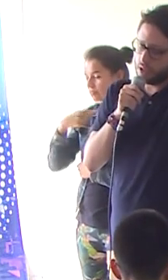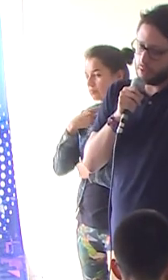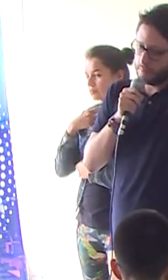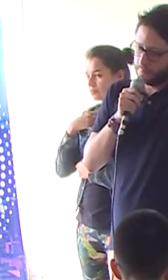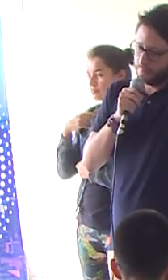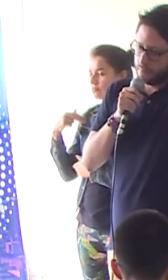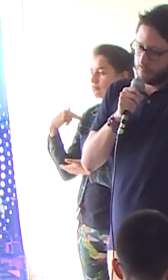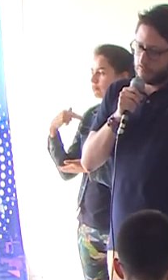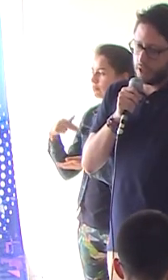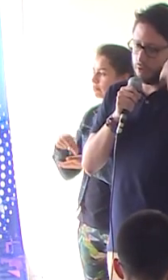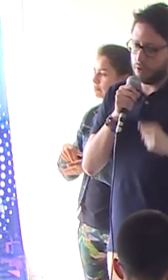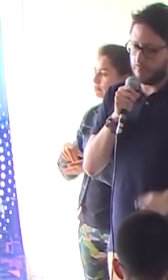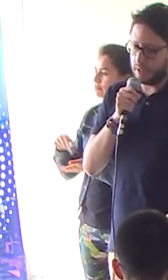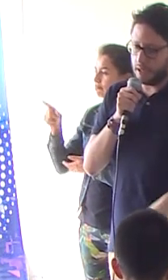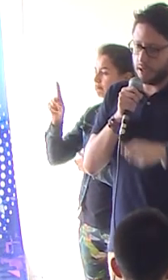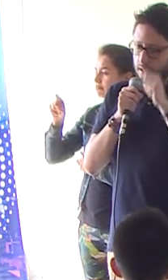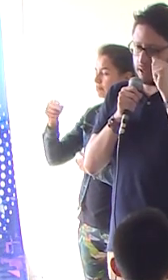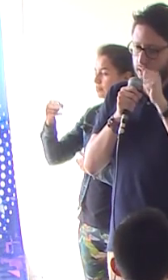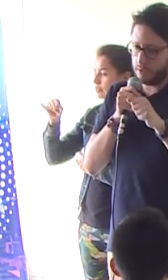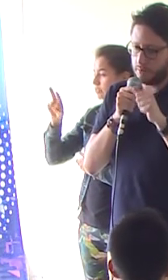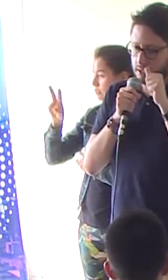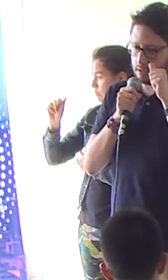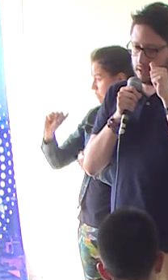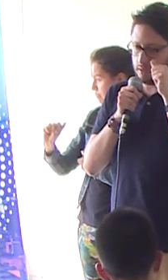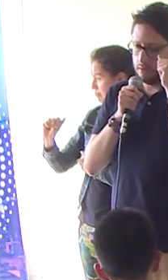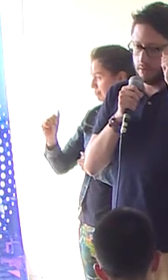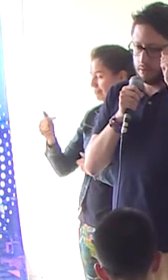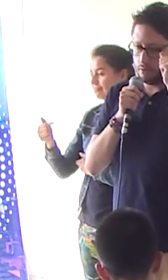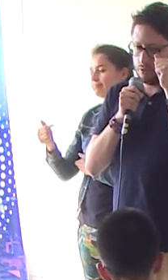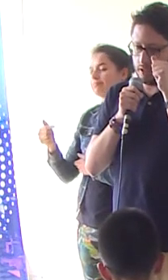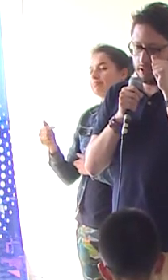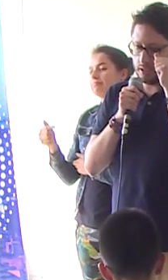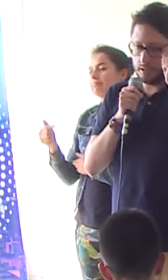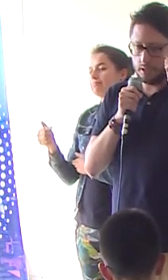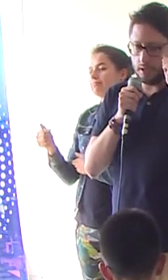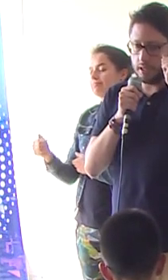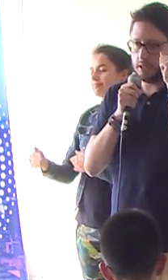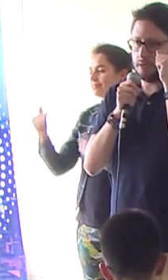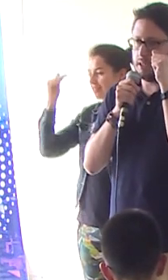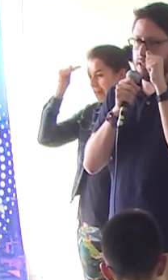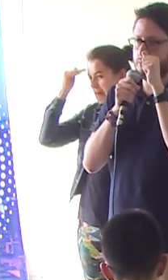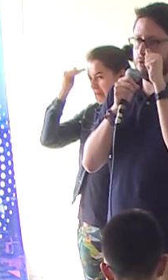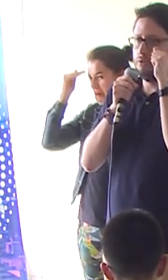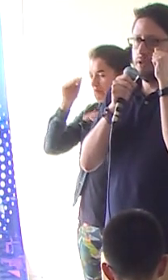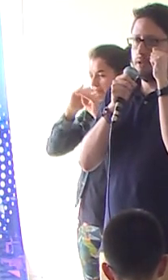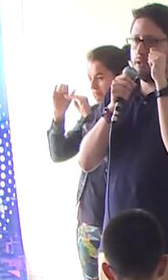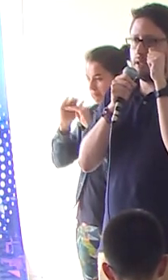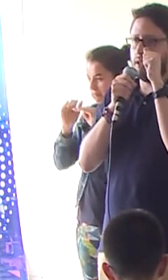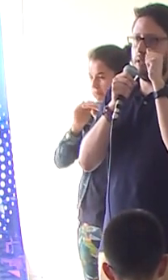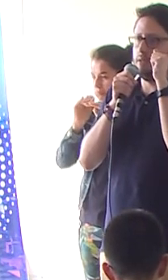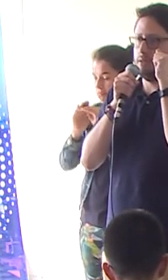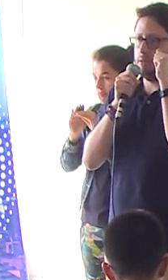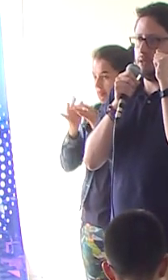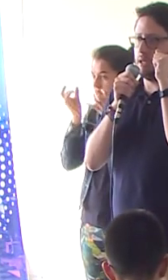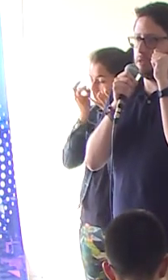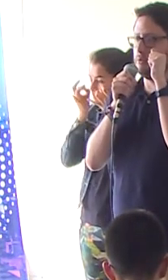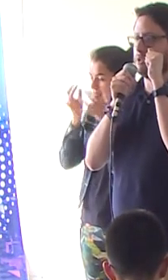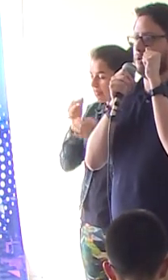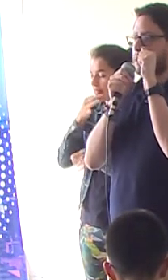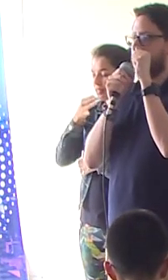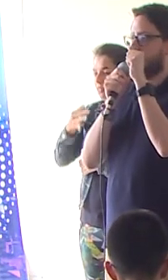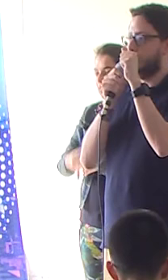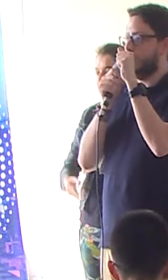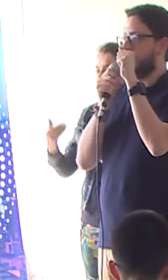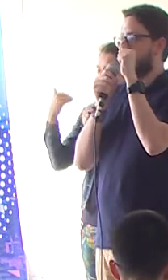vandana shiva que nos invita a cada vez más ser conscientes y a ver el dramatismo de que la